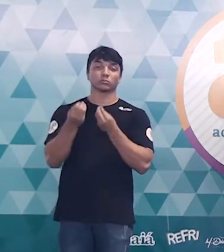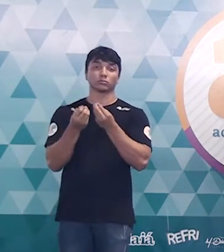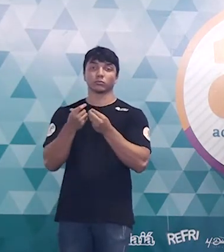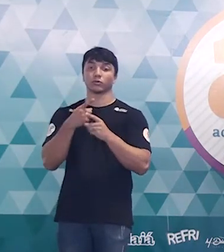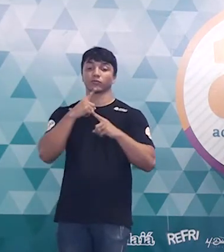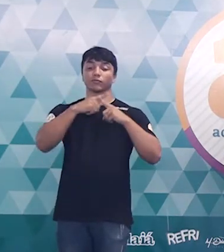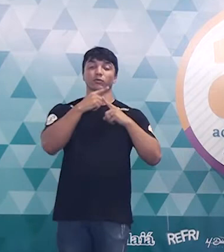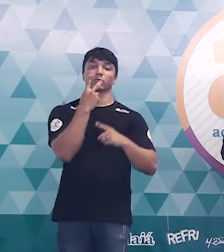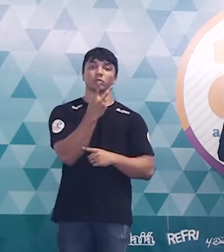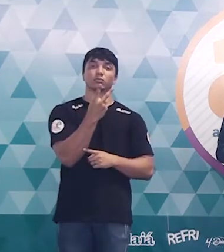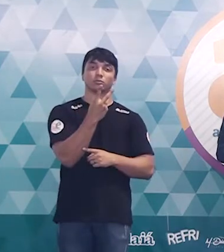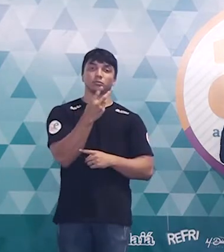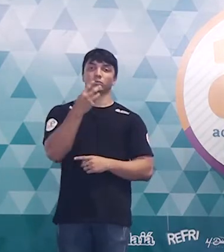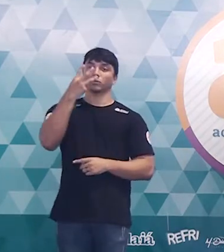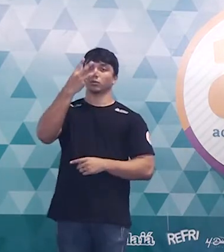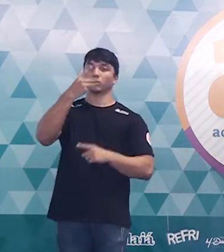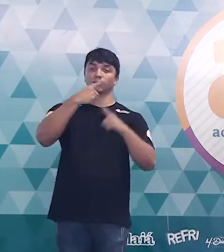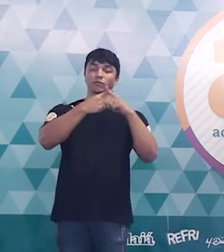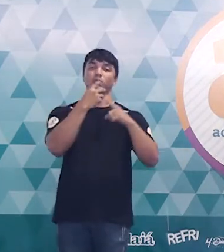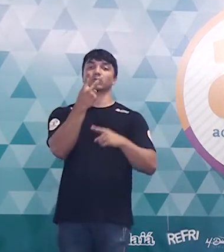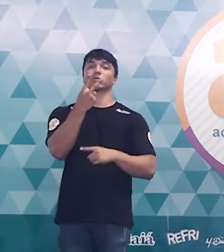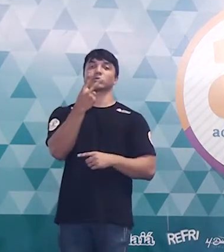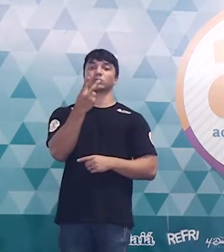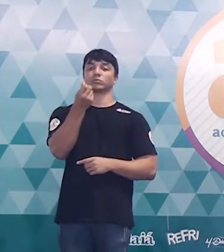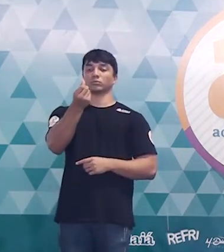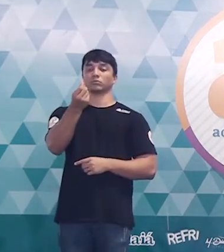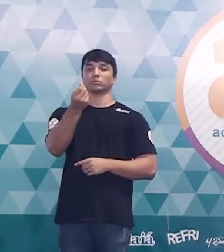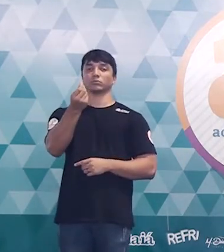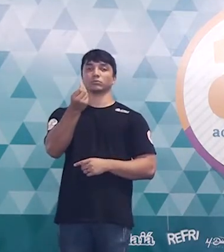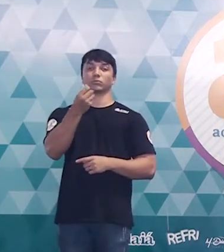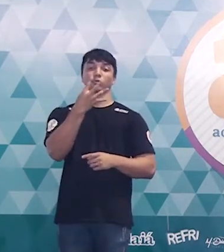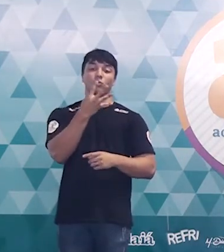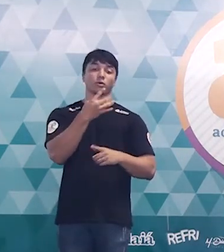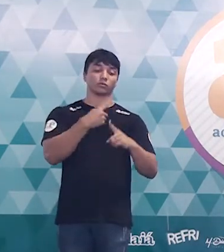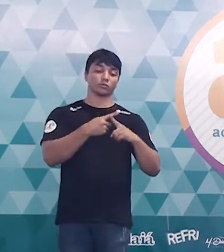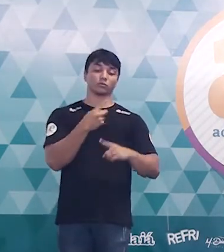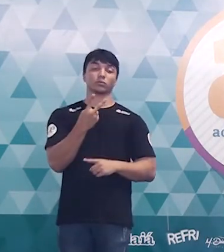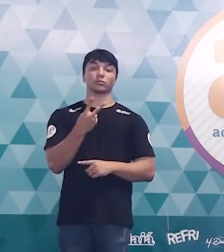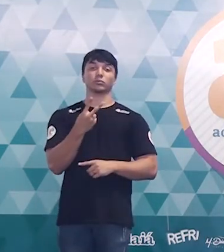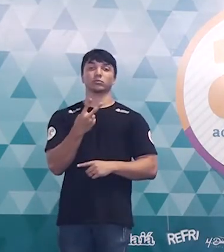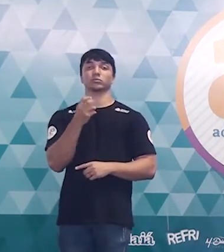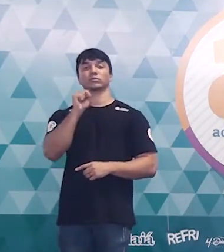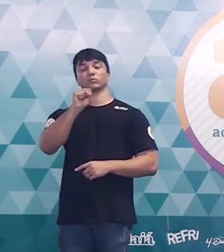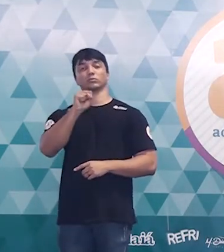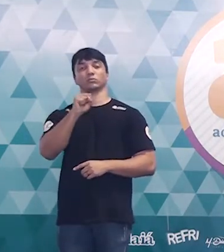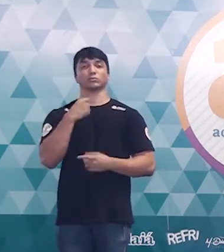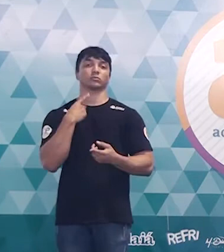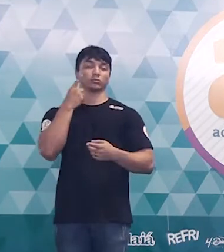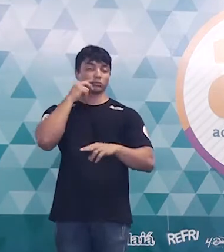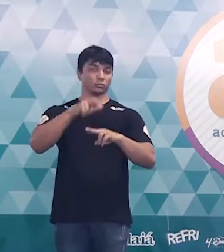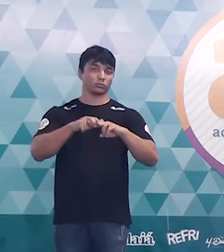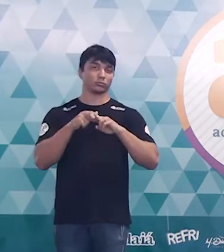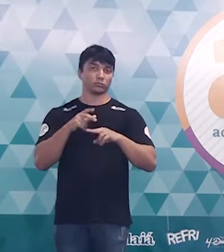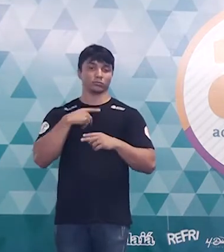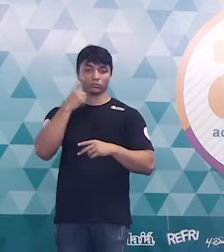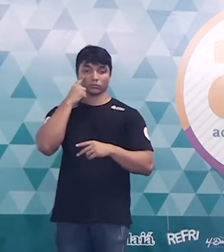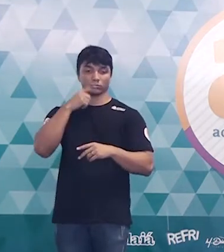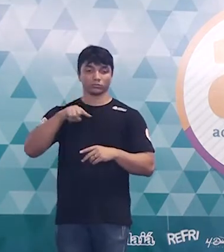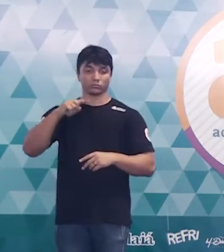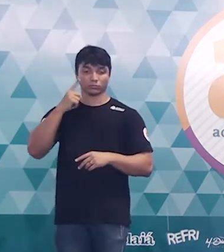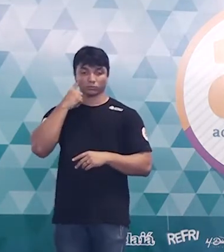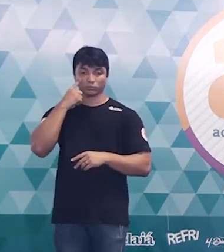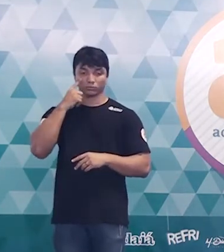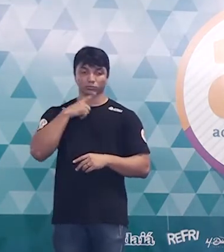Por 2. 3 vezes 2, 6. 4 vezes 2, 8. Então multiplicar